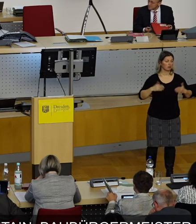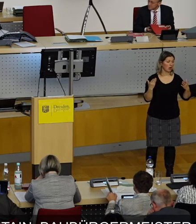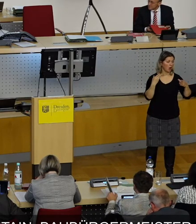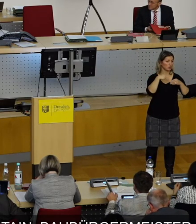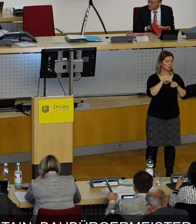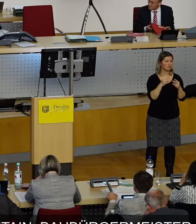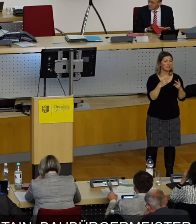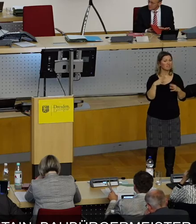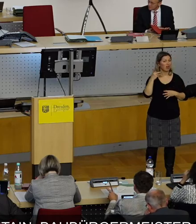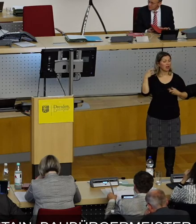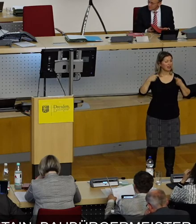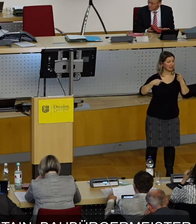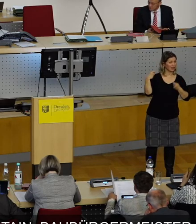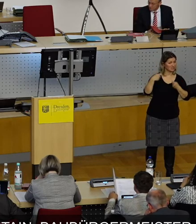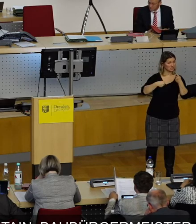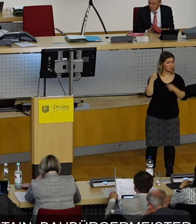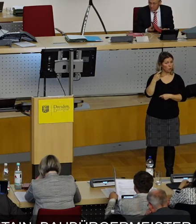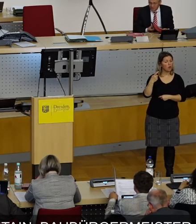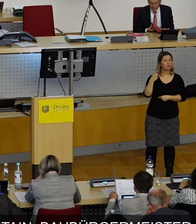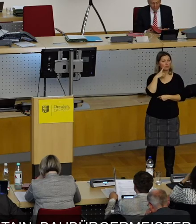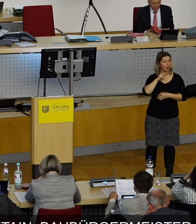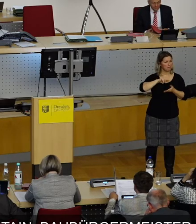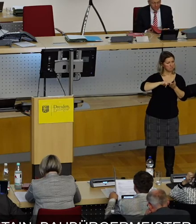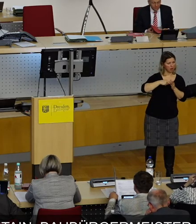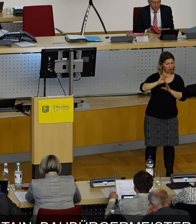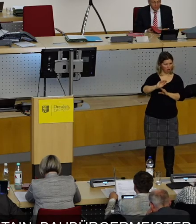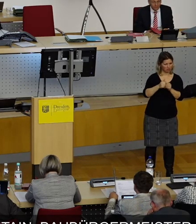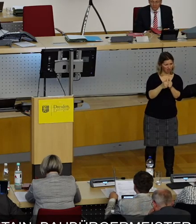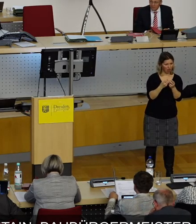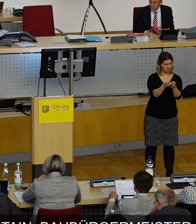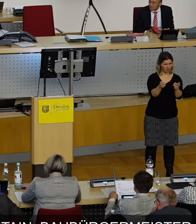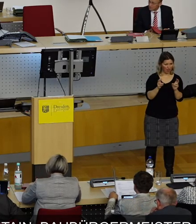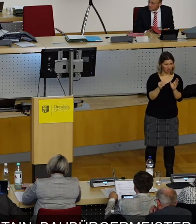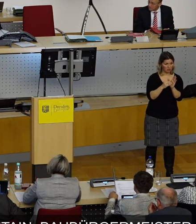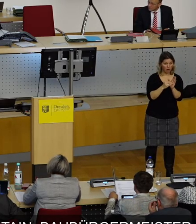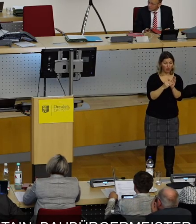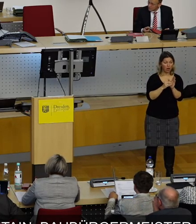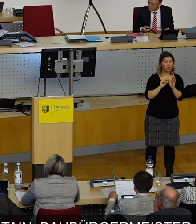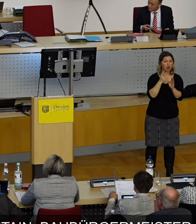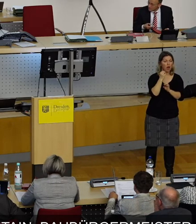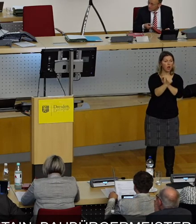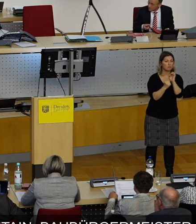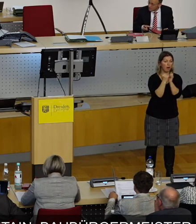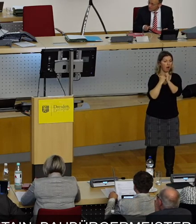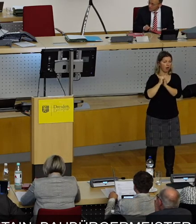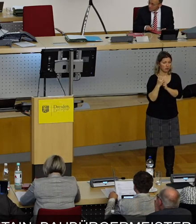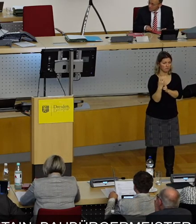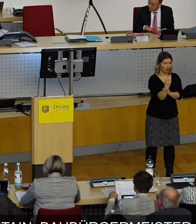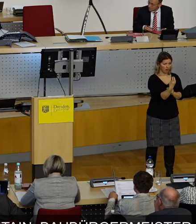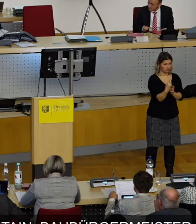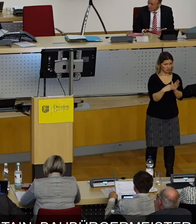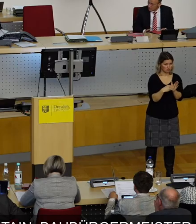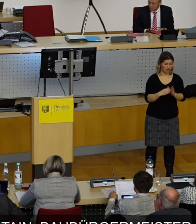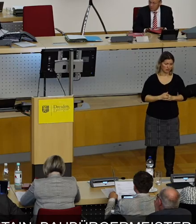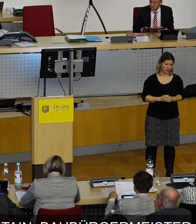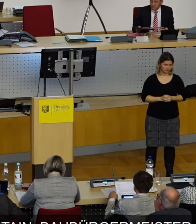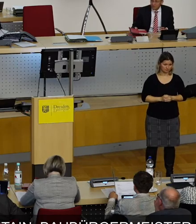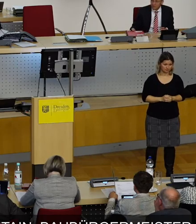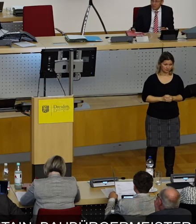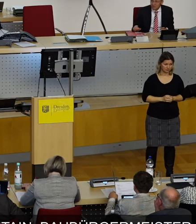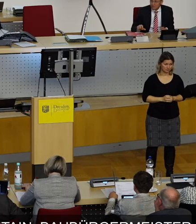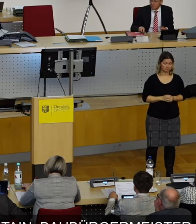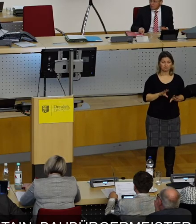die Investoren in der Regel nicht nur mit ihren Planern an unseren Tischen, sondern auch gleich mit ihren Anwälten. Auf der anderen Seite